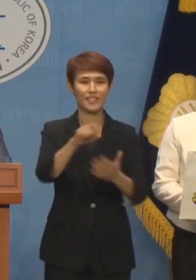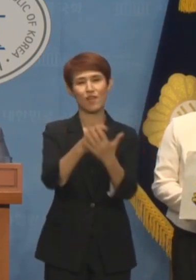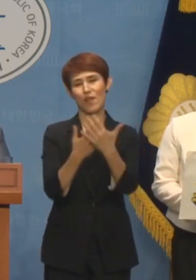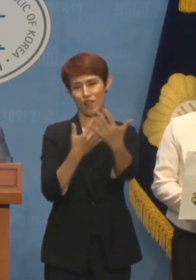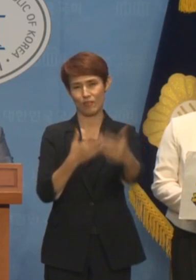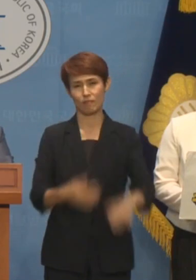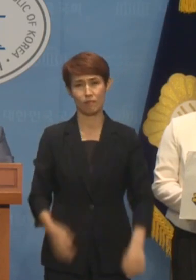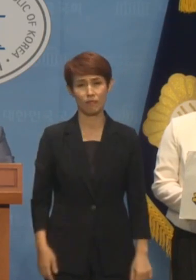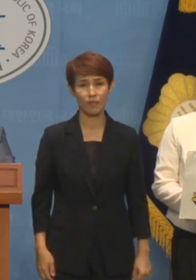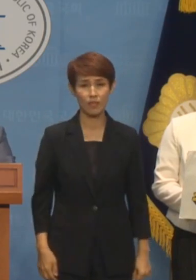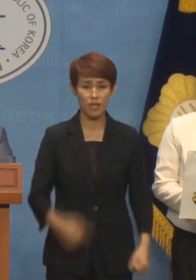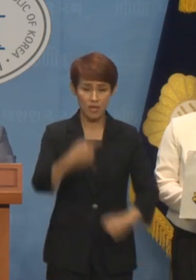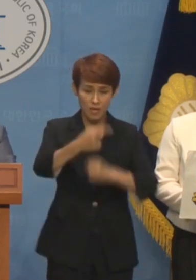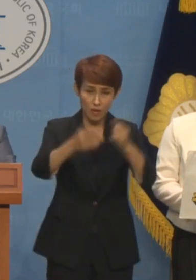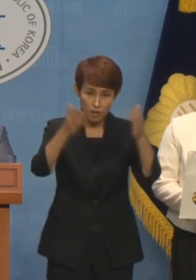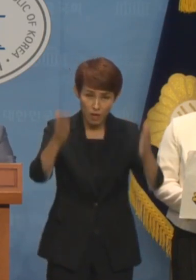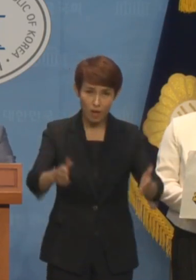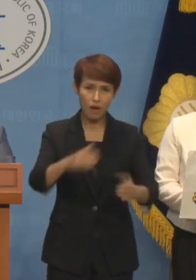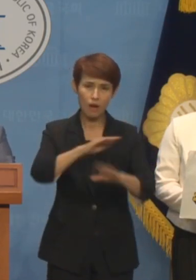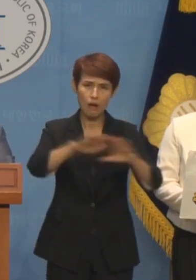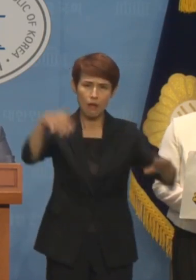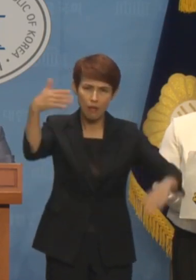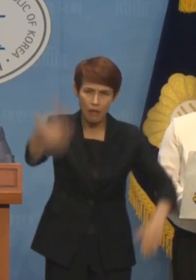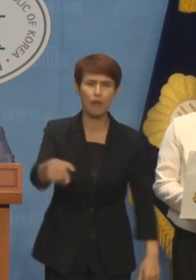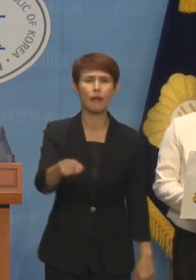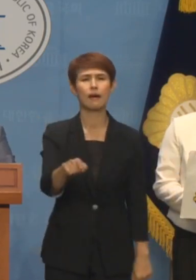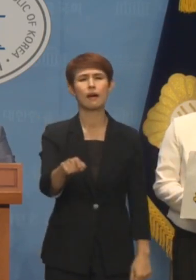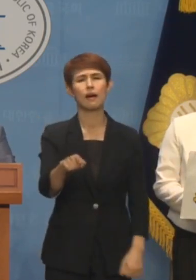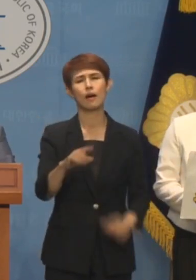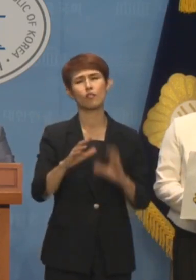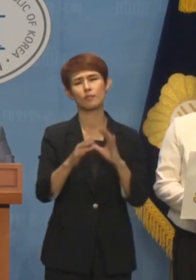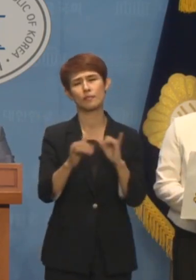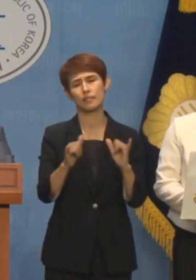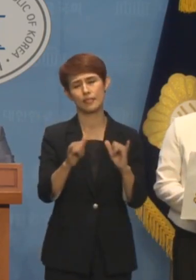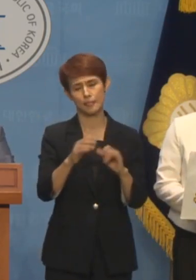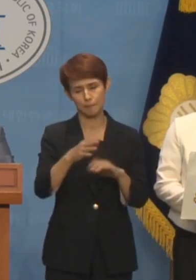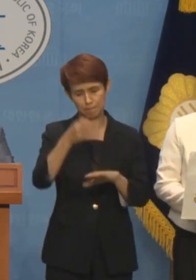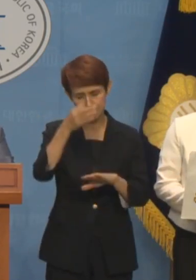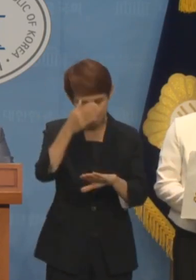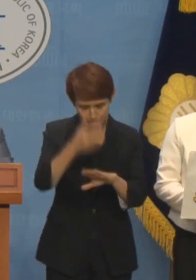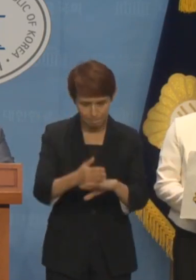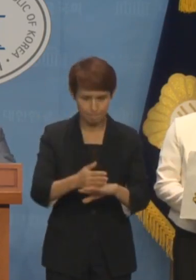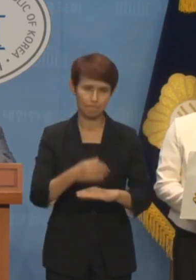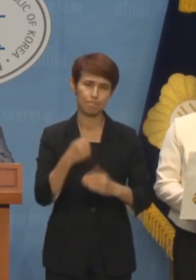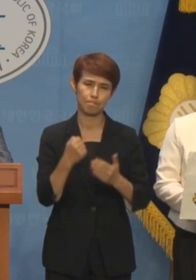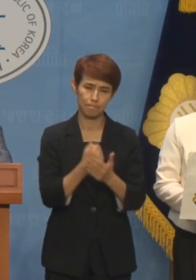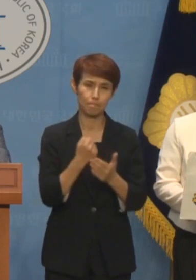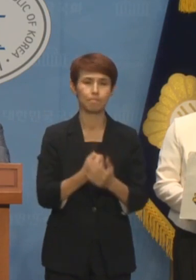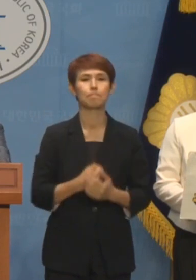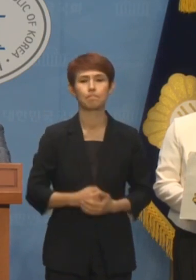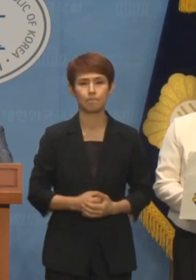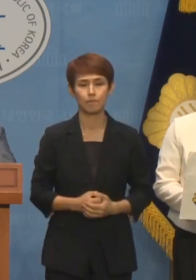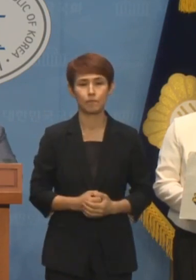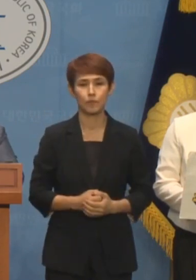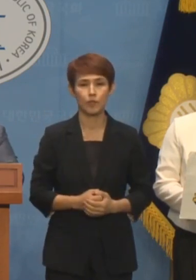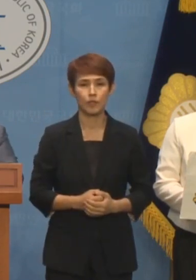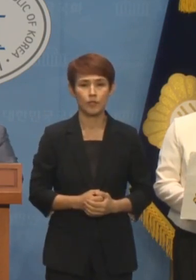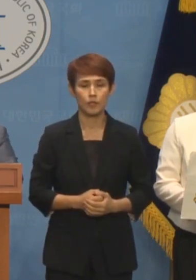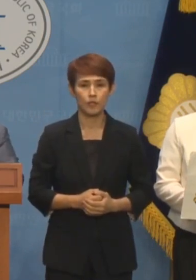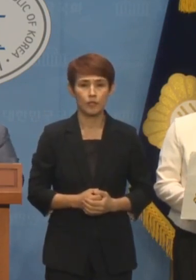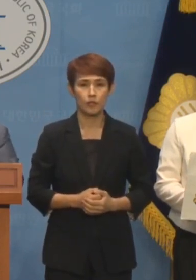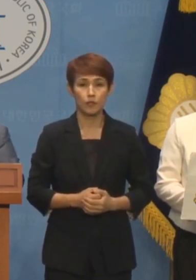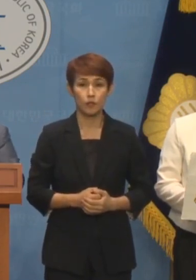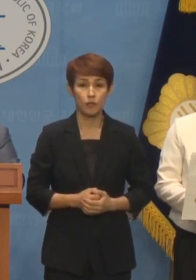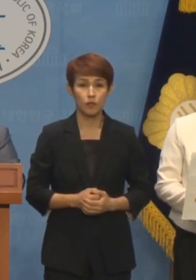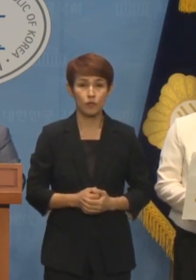해결이 안 됐다는 것 굉장히 국민들께 죄송하게 생각하고 또 안타깝게 생각합니다. 하지만 윤석열, 김건희